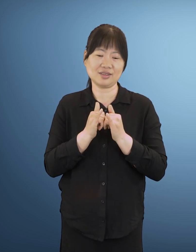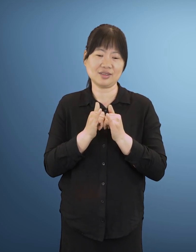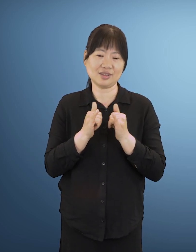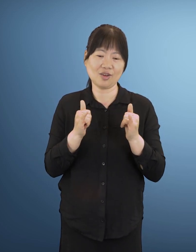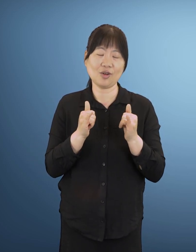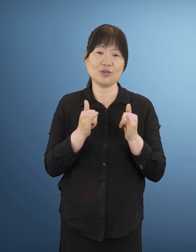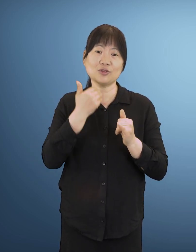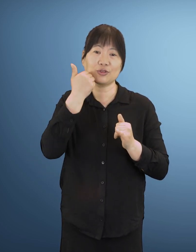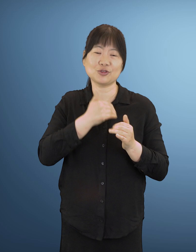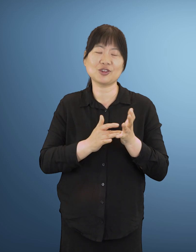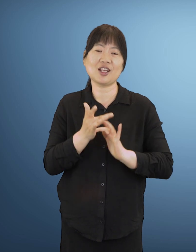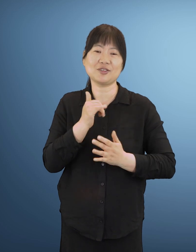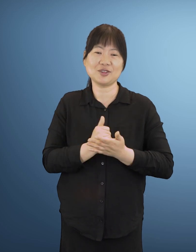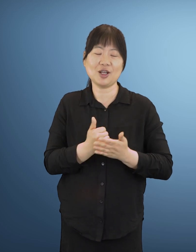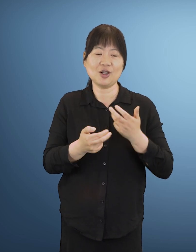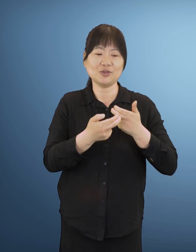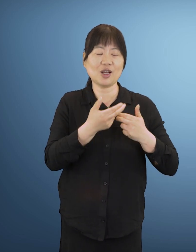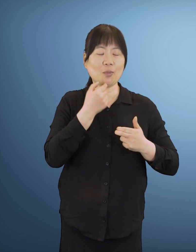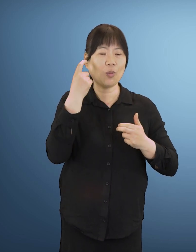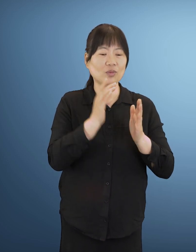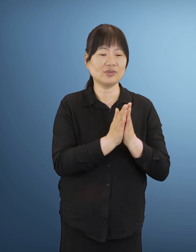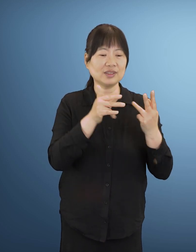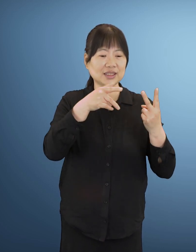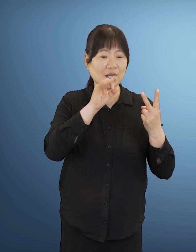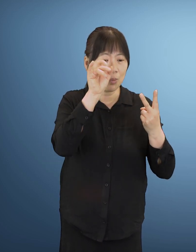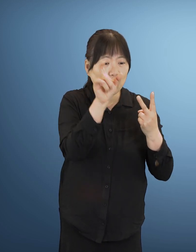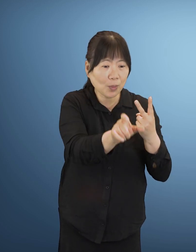예수예요. 그렇죠, 여러분? 누가복음 2장에 보면.